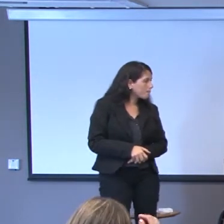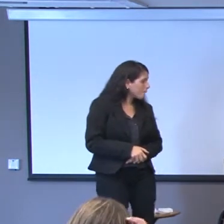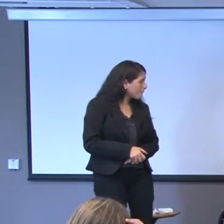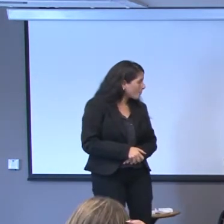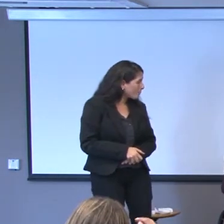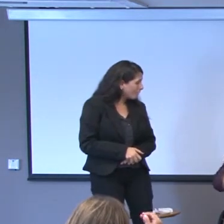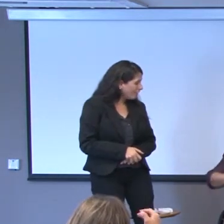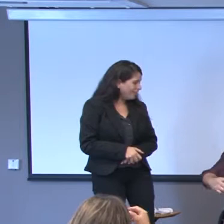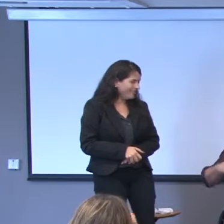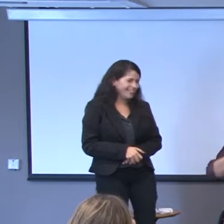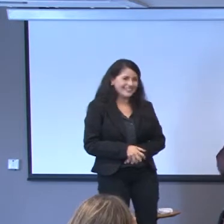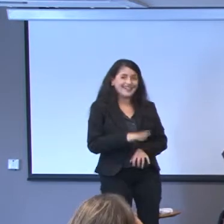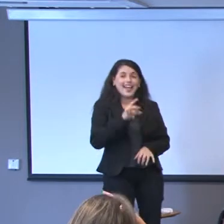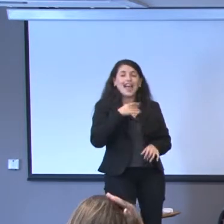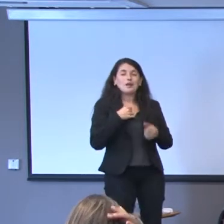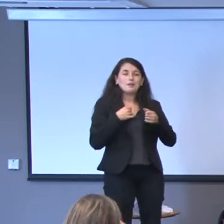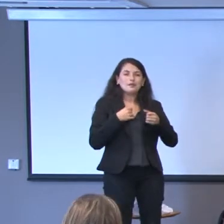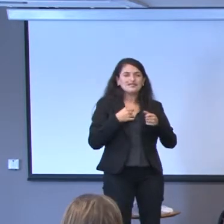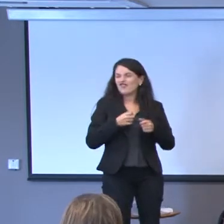Jairo.